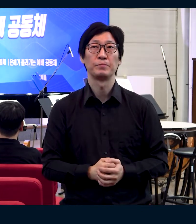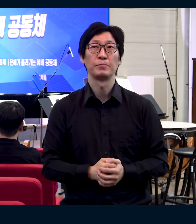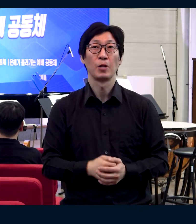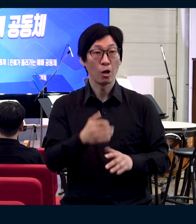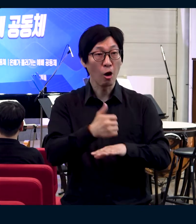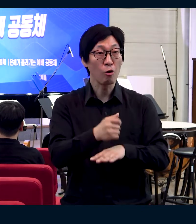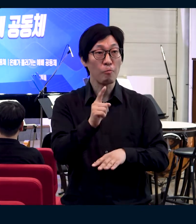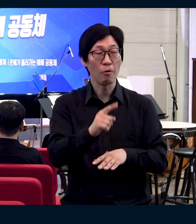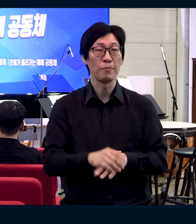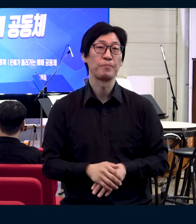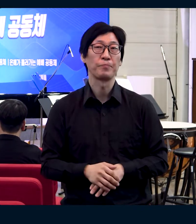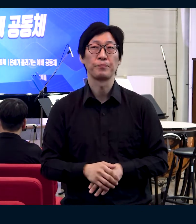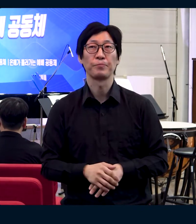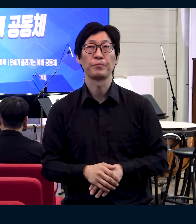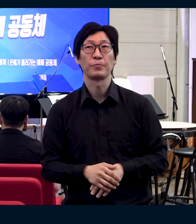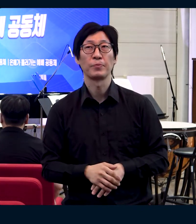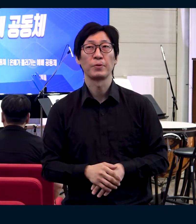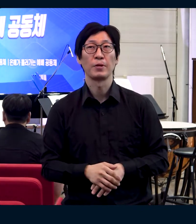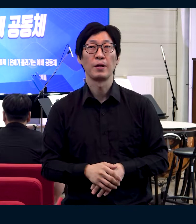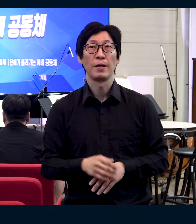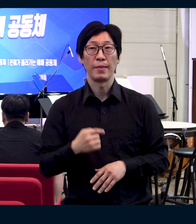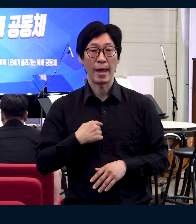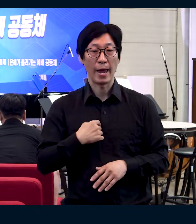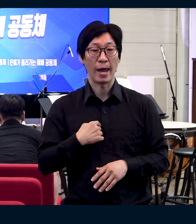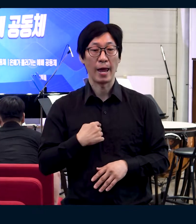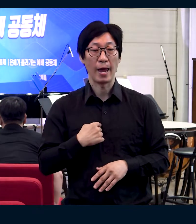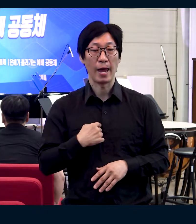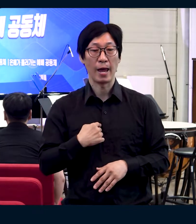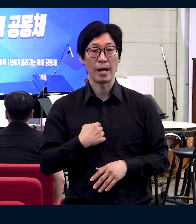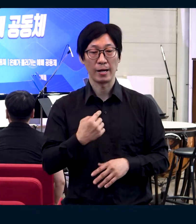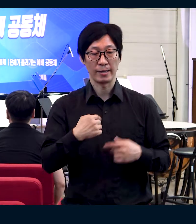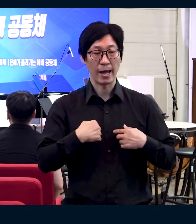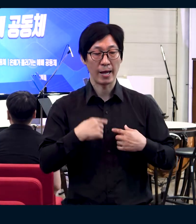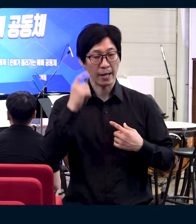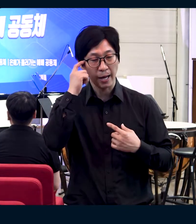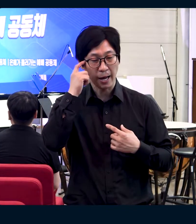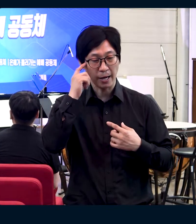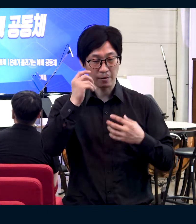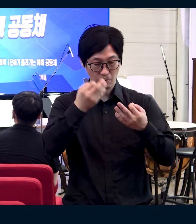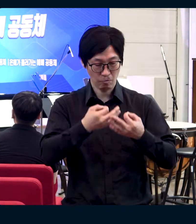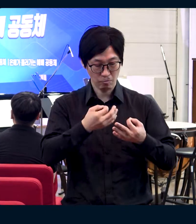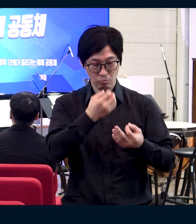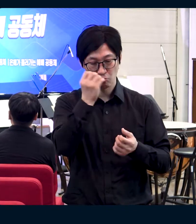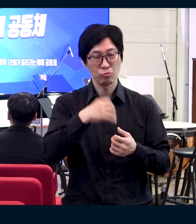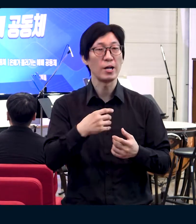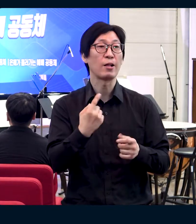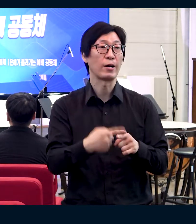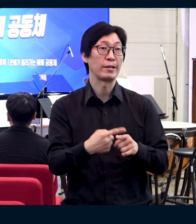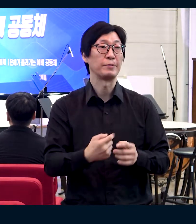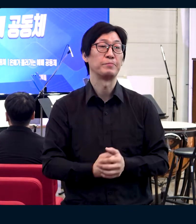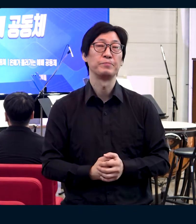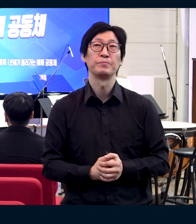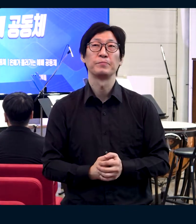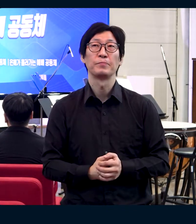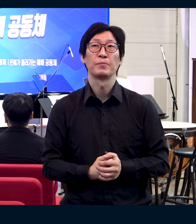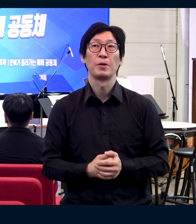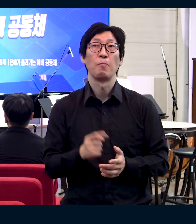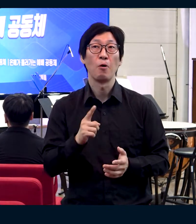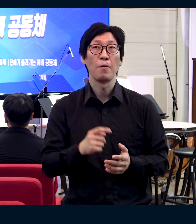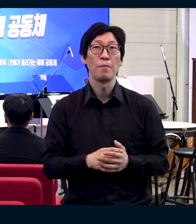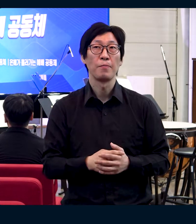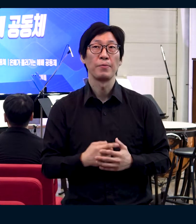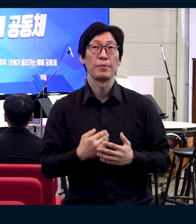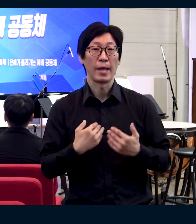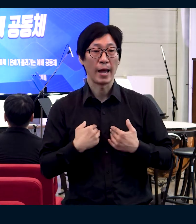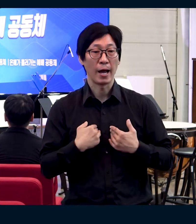그런데 결국 이건 뭐냐? 그것은 자기가 자기를 기만하는 겁니다. 자, 그런데 여러분 아세요? 사실은 이것은